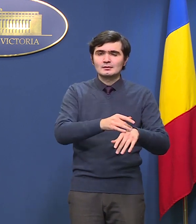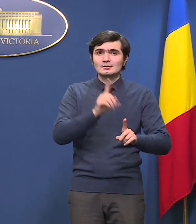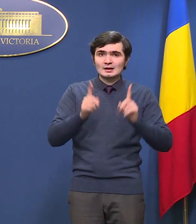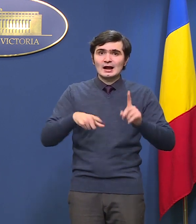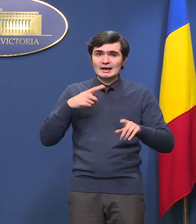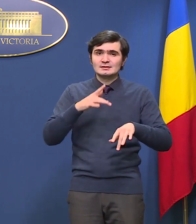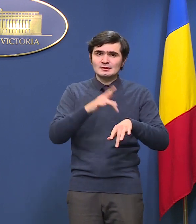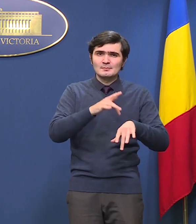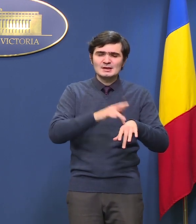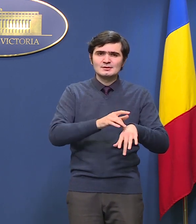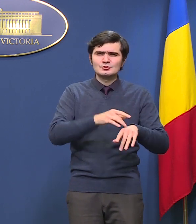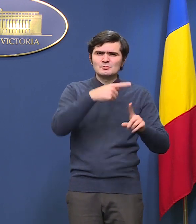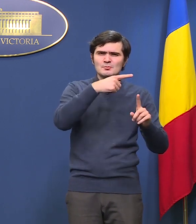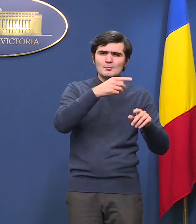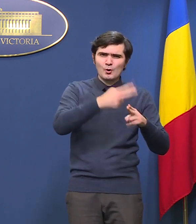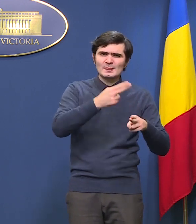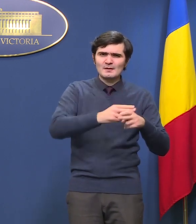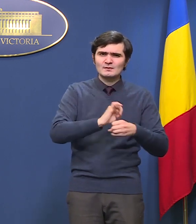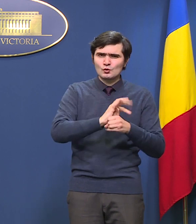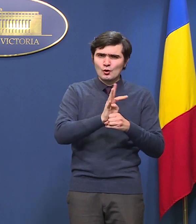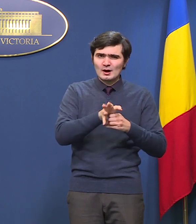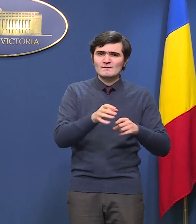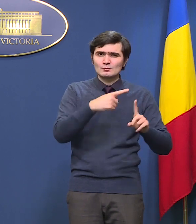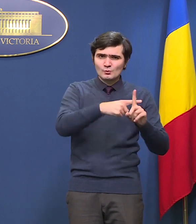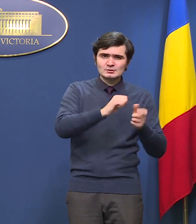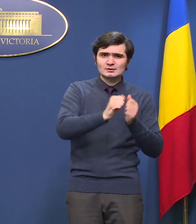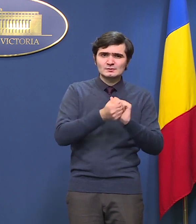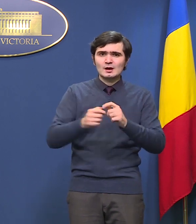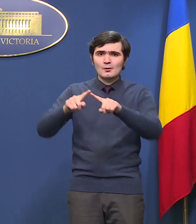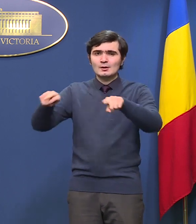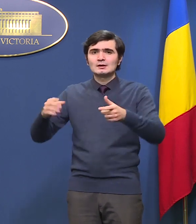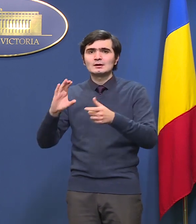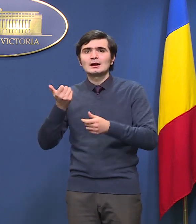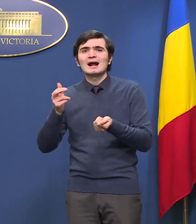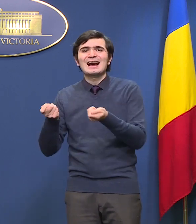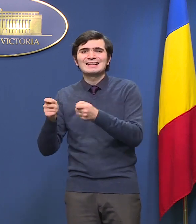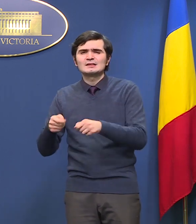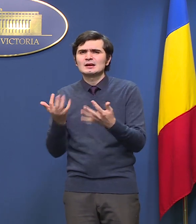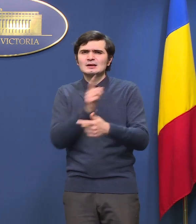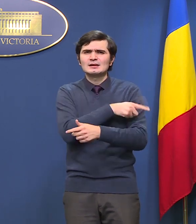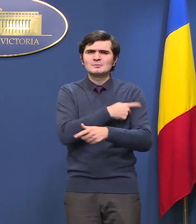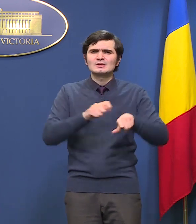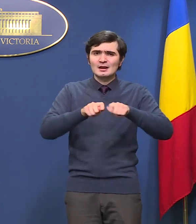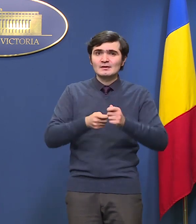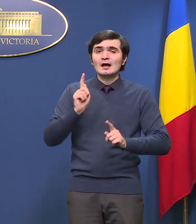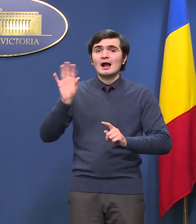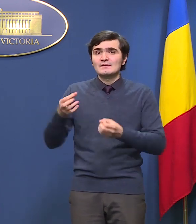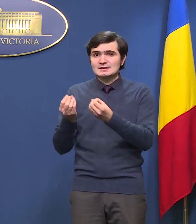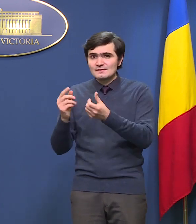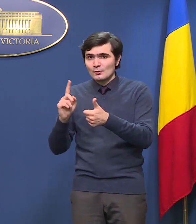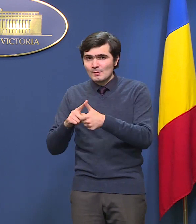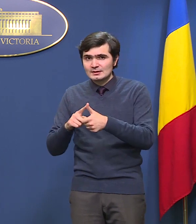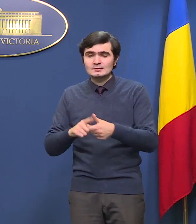pozitivi sau în carantină în acest moment la nivelul întregii țări și câte spitale sunt afectate? Și, în general,